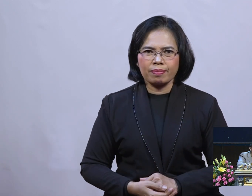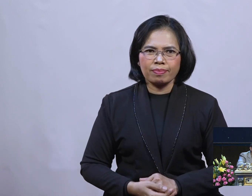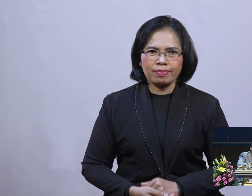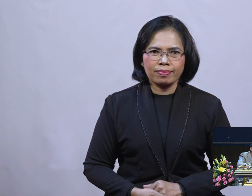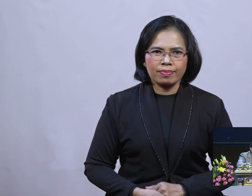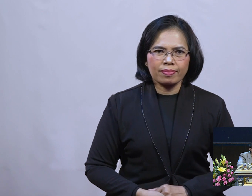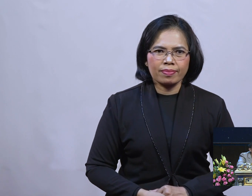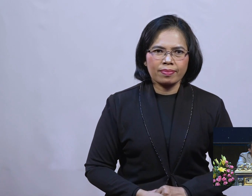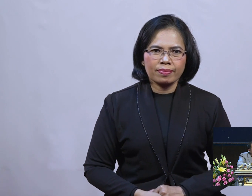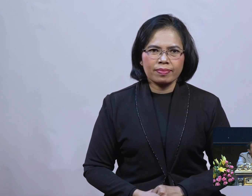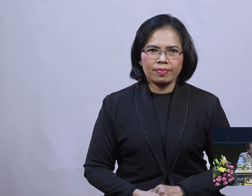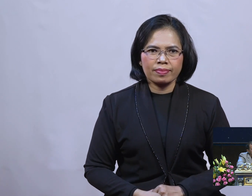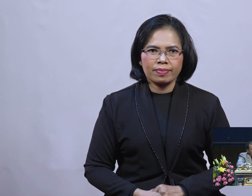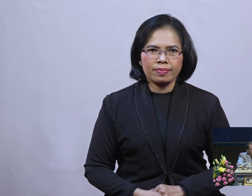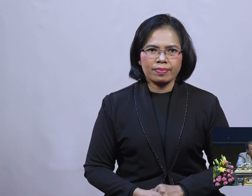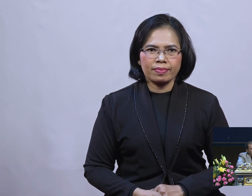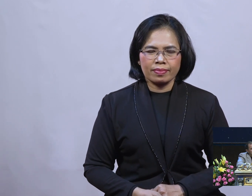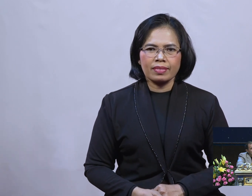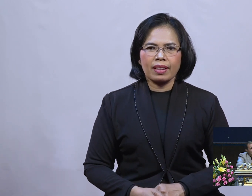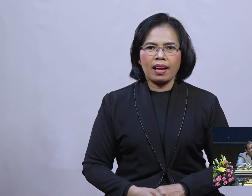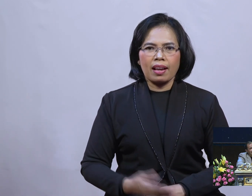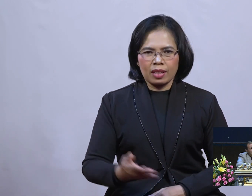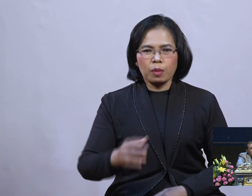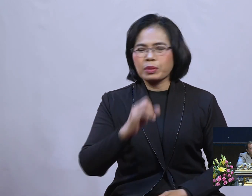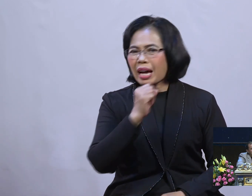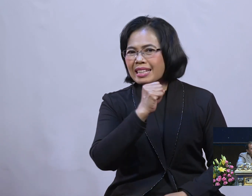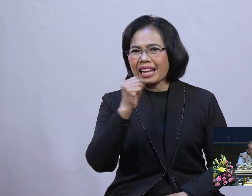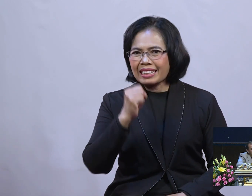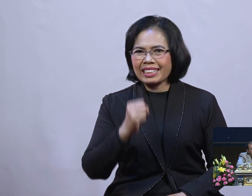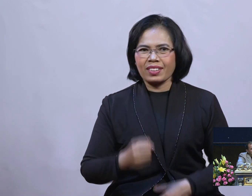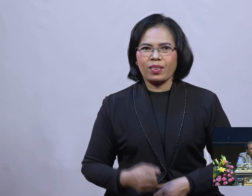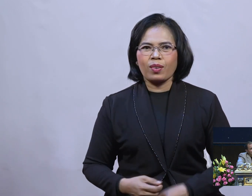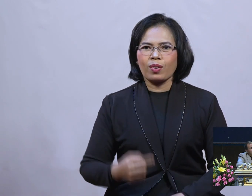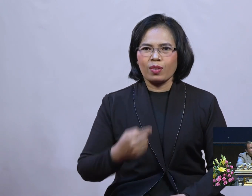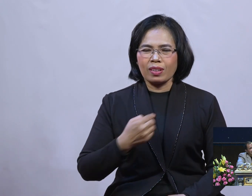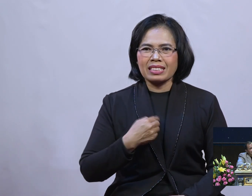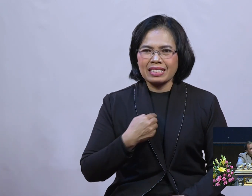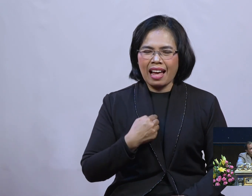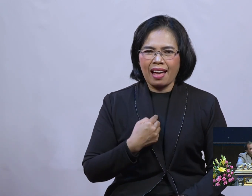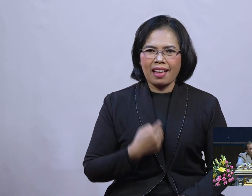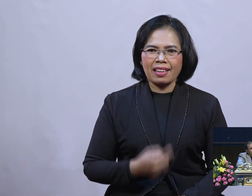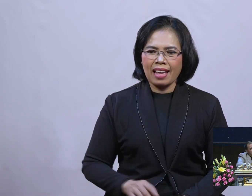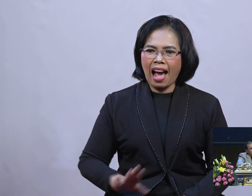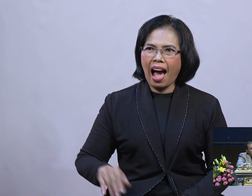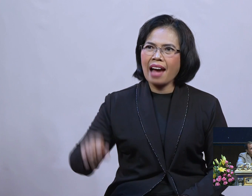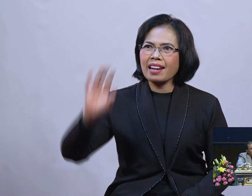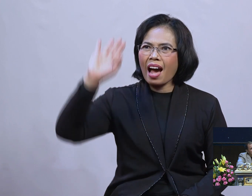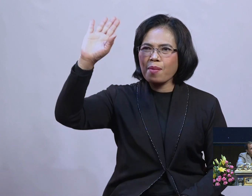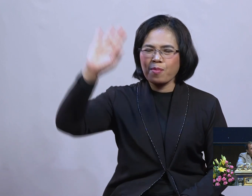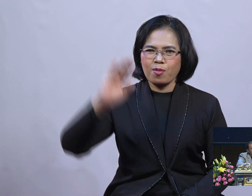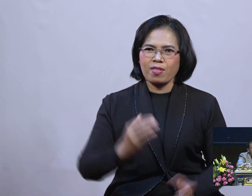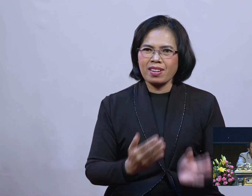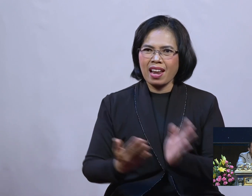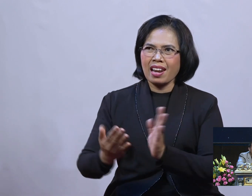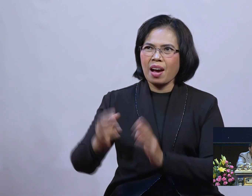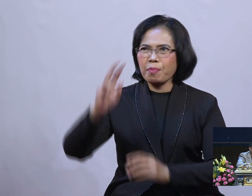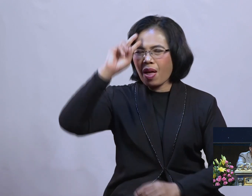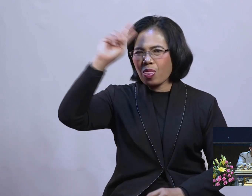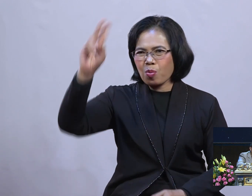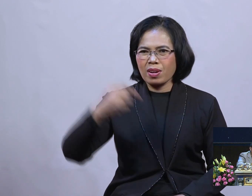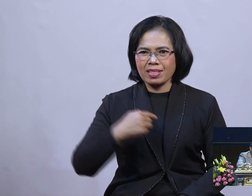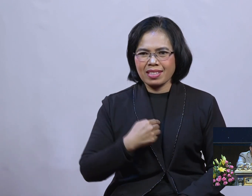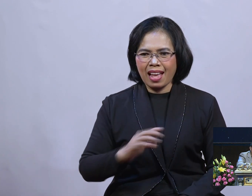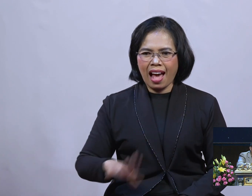time I am your soul Rodriguez I'm your change